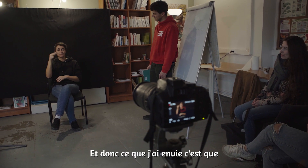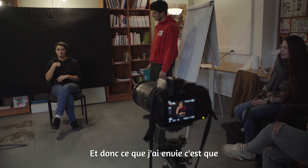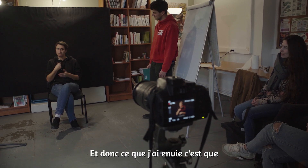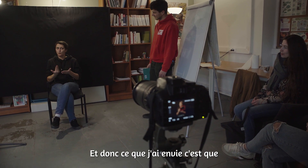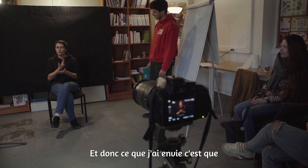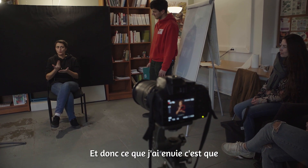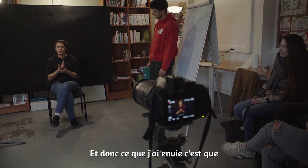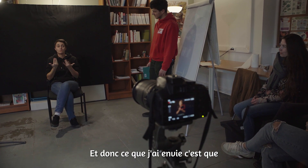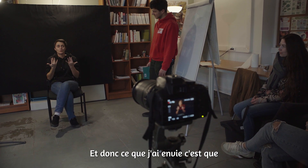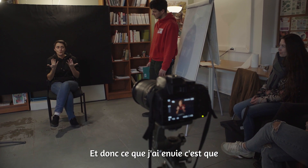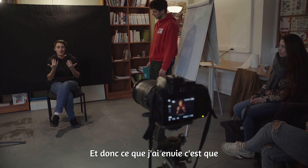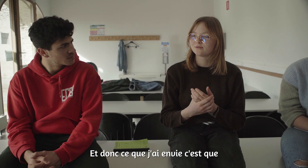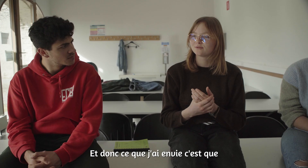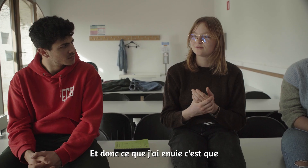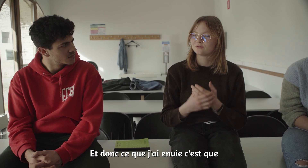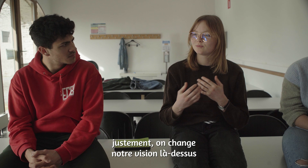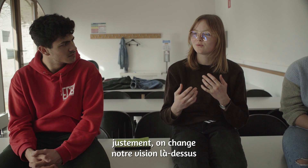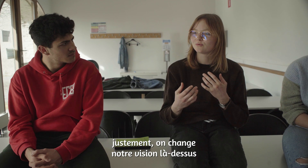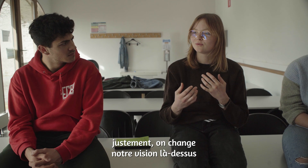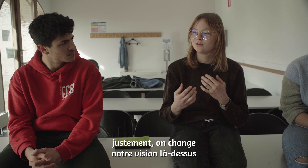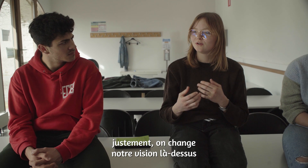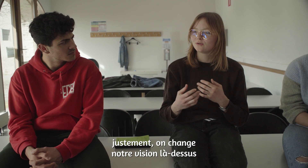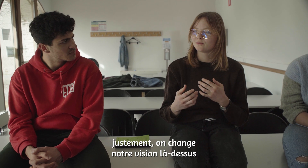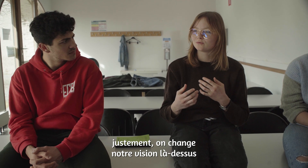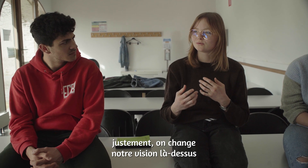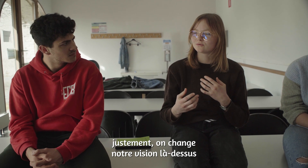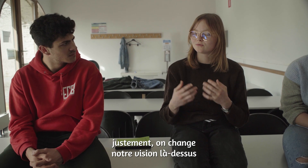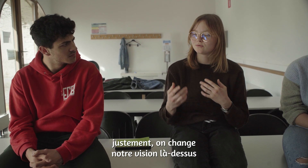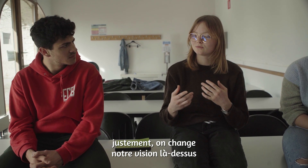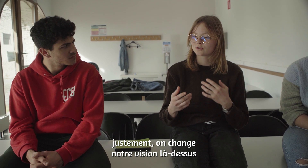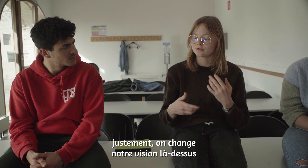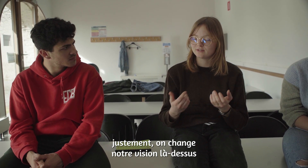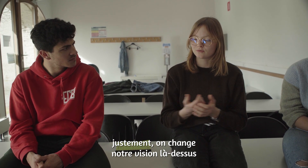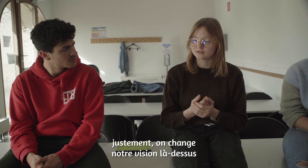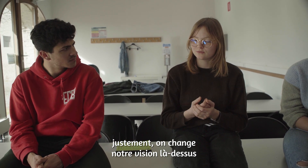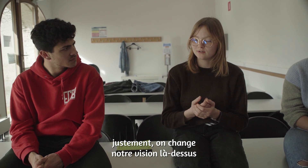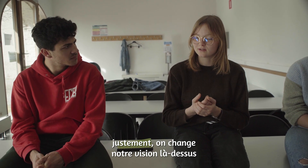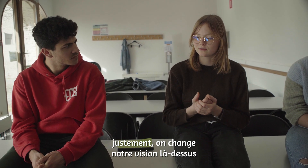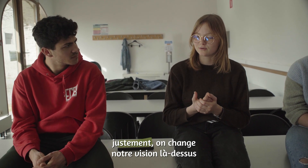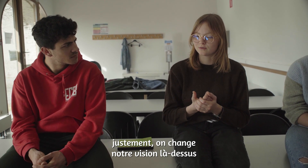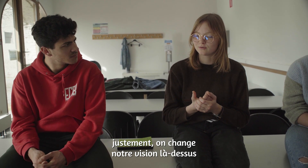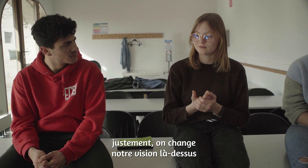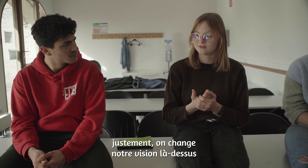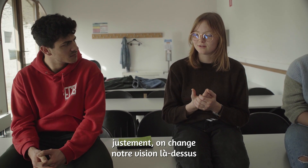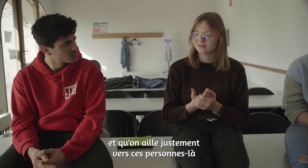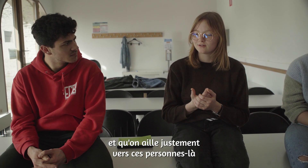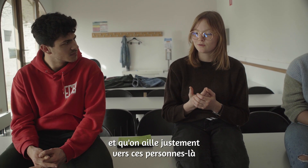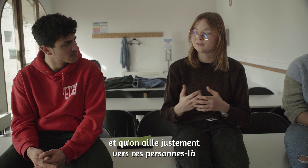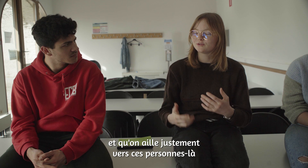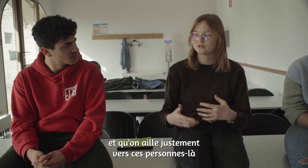voilà, moi ce que j'ai envie c'est que justement on change notre vision là-dessus et qu'on aille justement